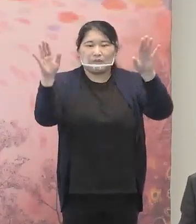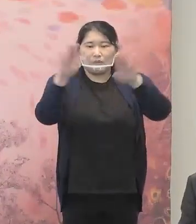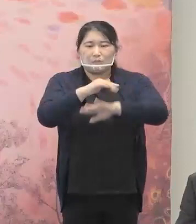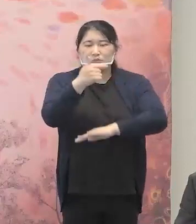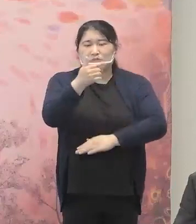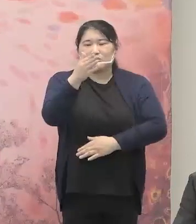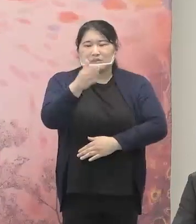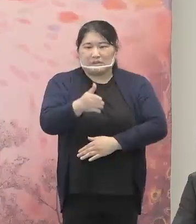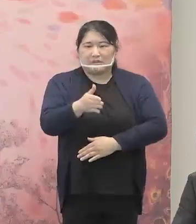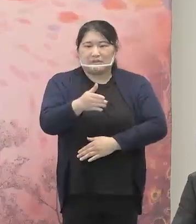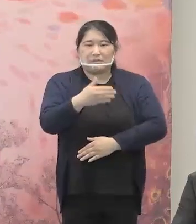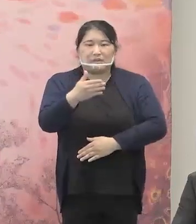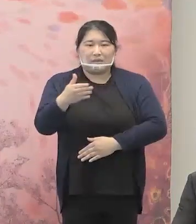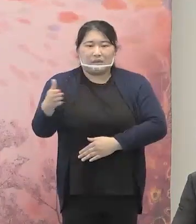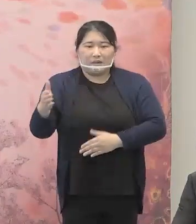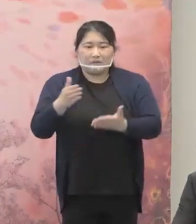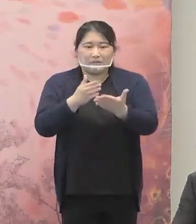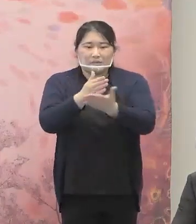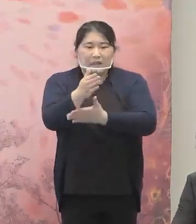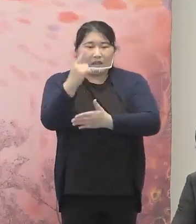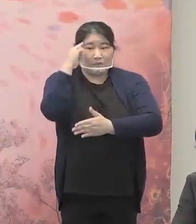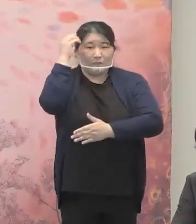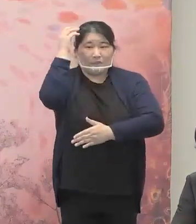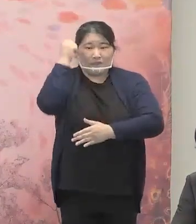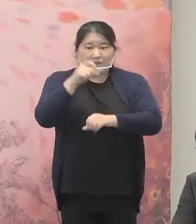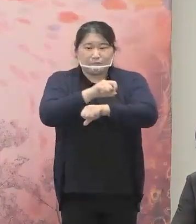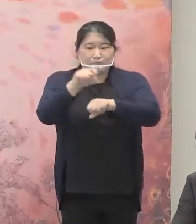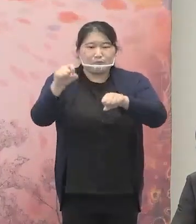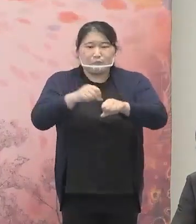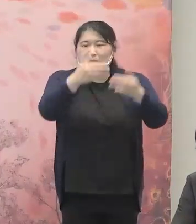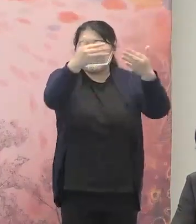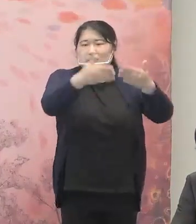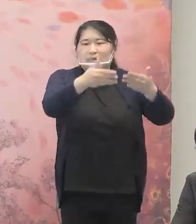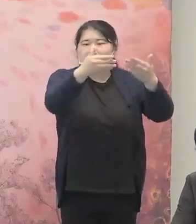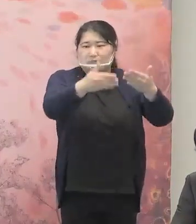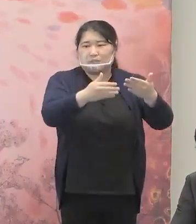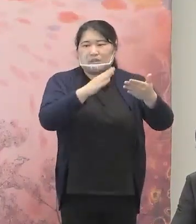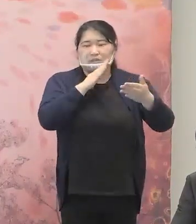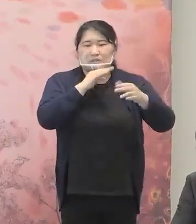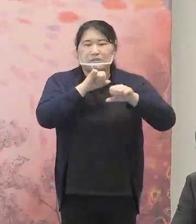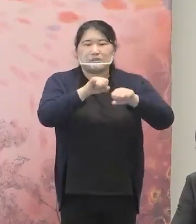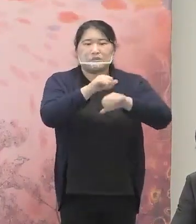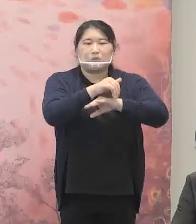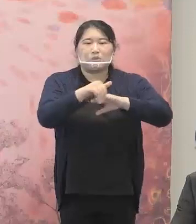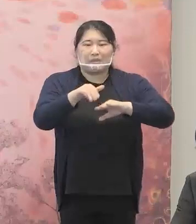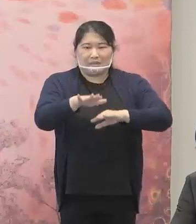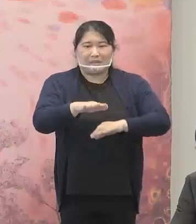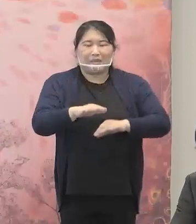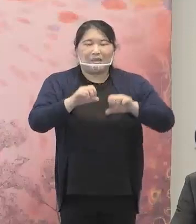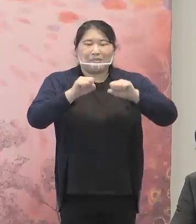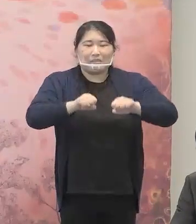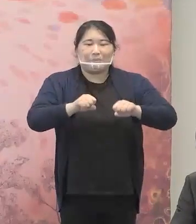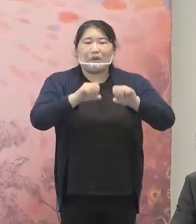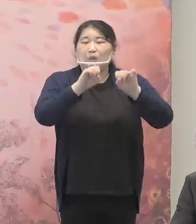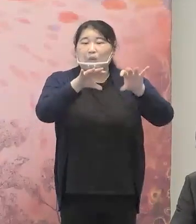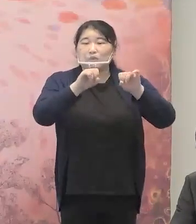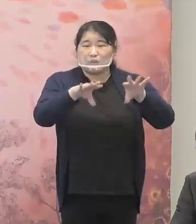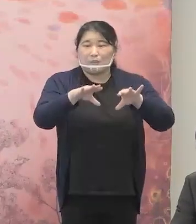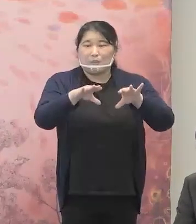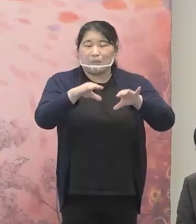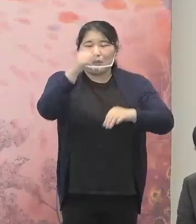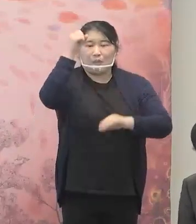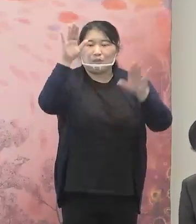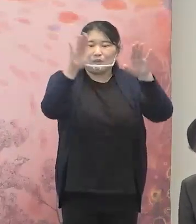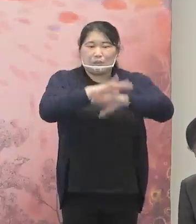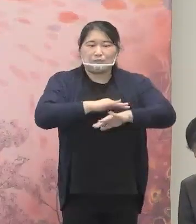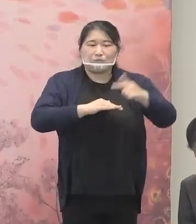ございますが、番組スタート記念の特別番組をご編成いただけることになりました。こちらも、生放送30分、18時半から30分